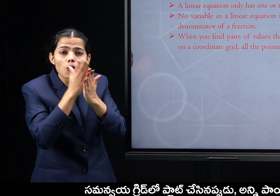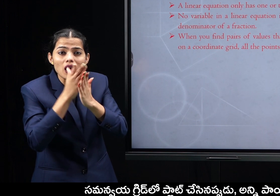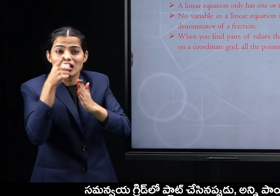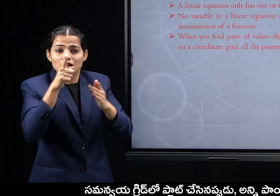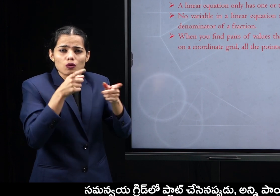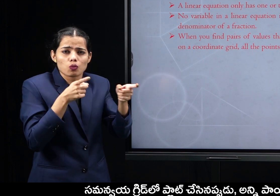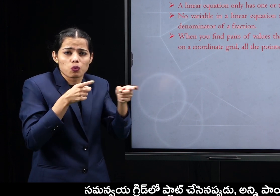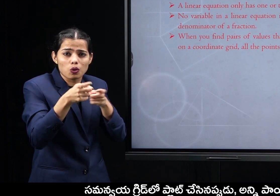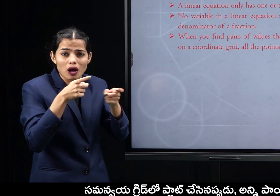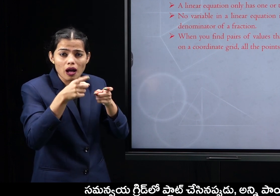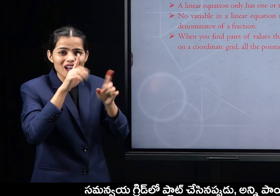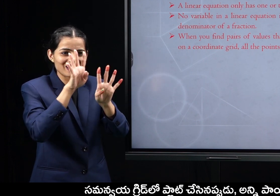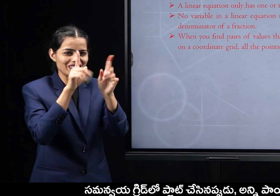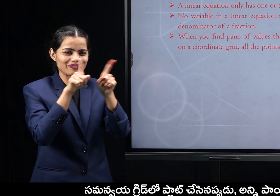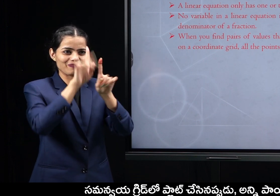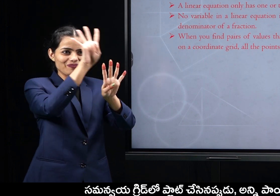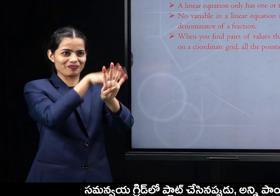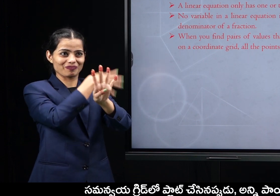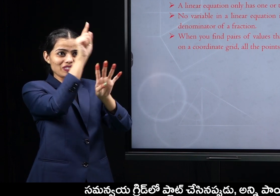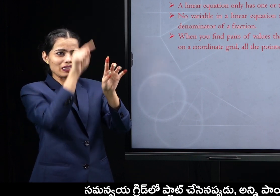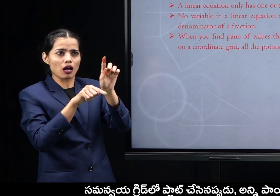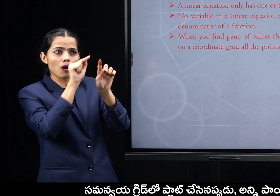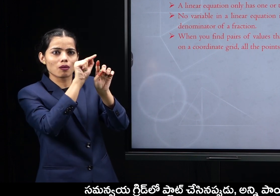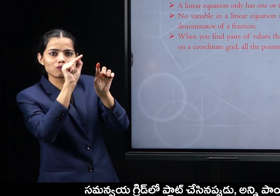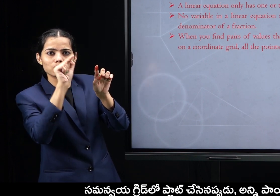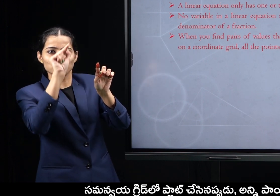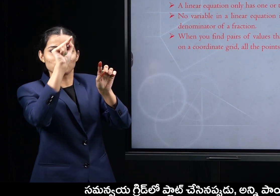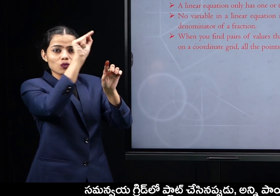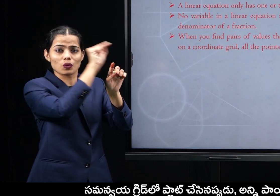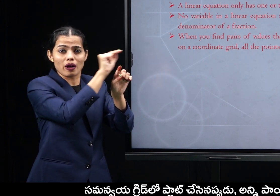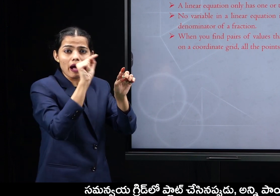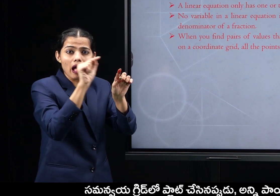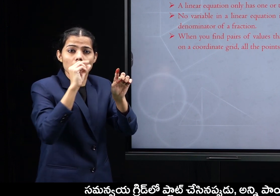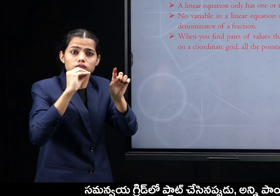సమన్వయ గ్రిడ్లో ఫ్లాట్ చేసినప్పుడు అన్ని పాయింట్లు ఒకే రేఖపై ఉంటాయి.